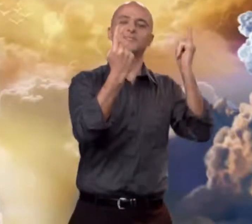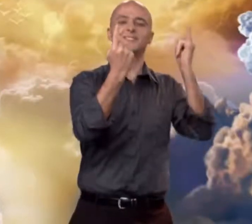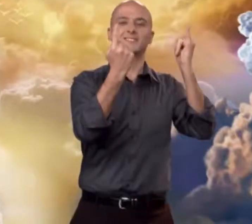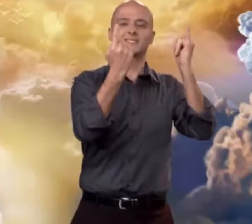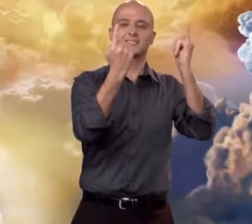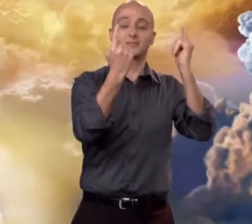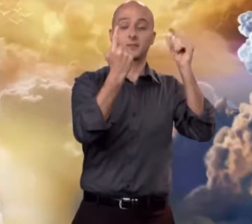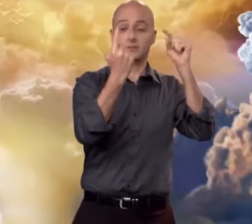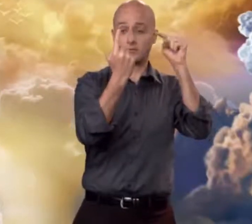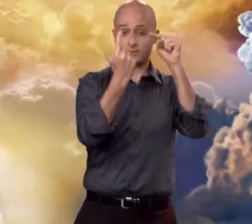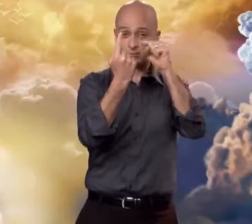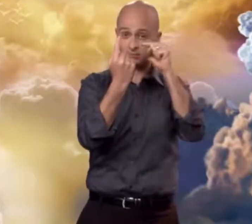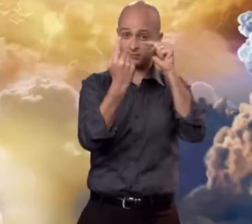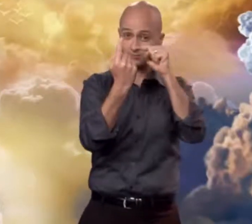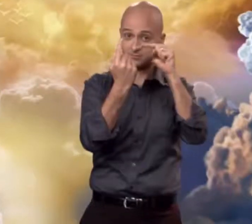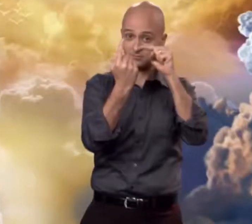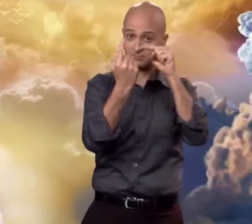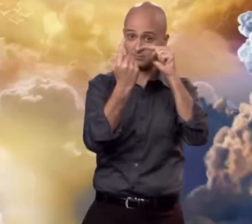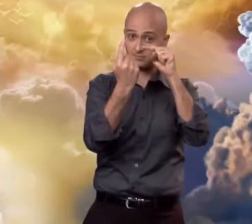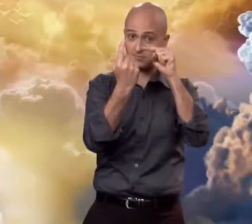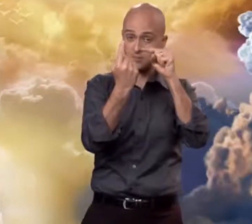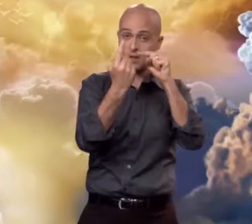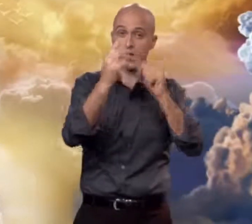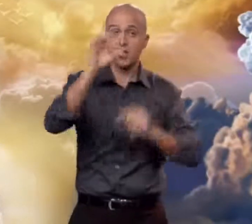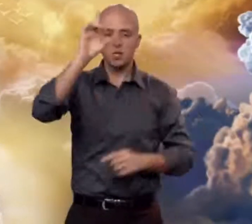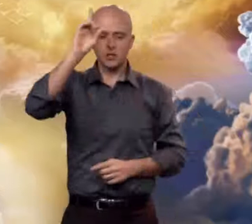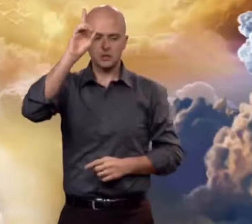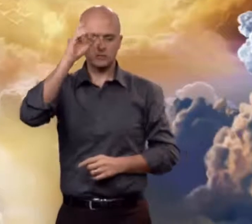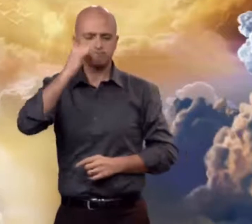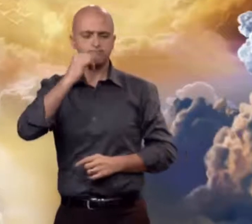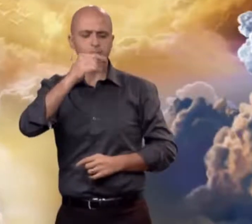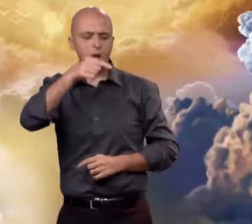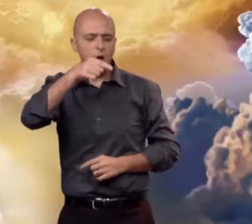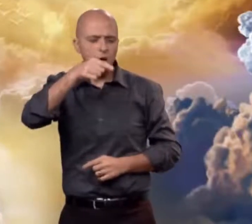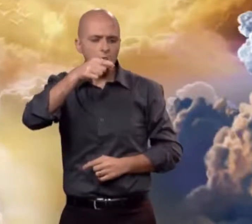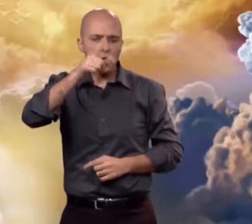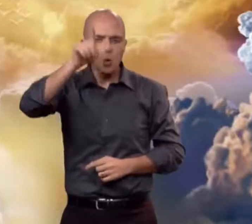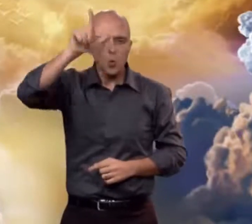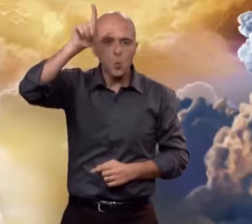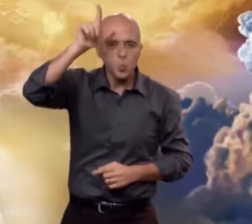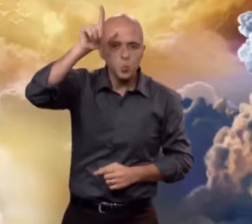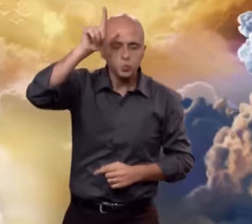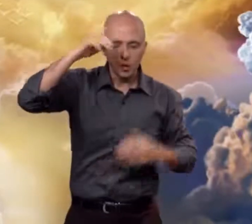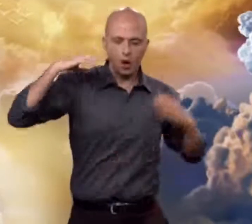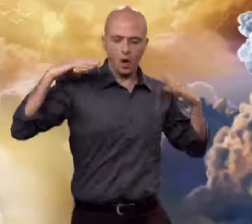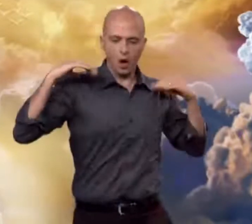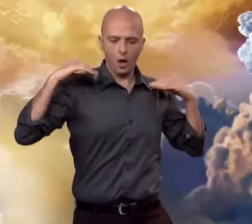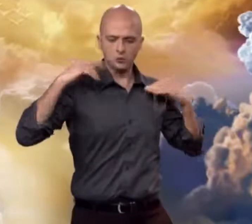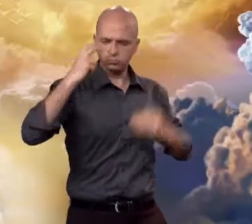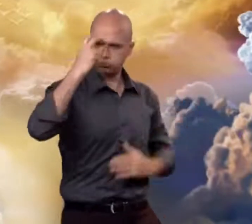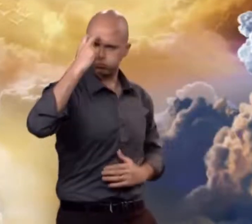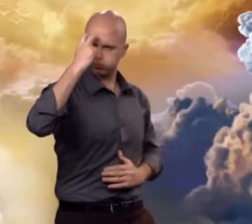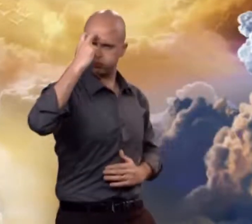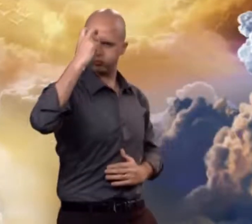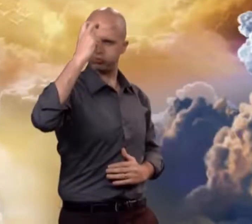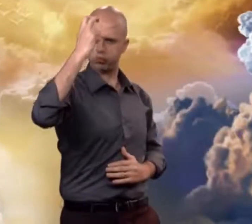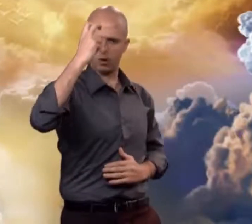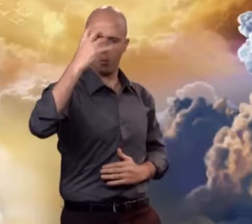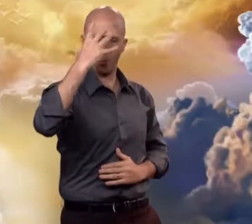guardiões, santo e incontaminado. A respeito dele, Deus afirma: você era um modelo da